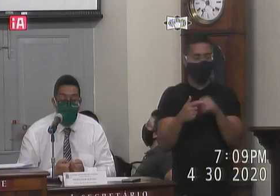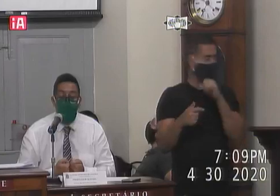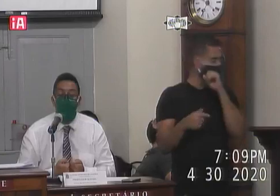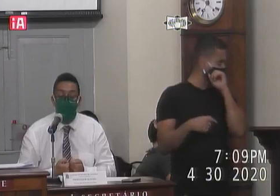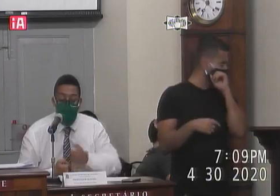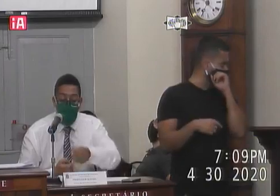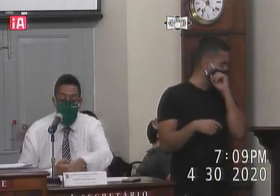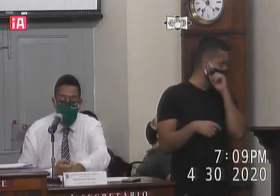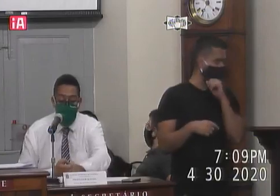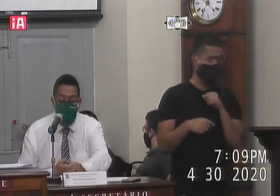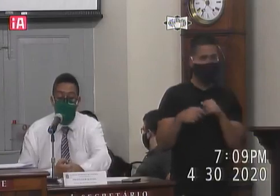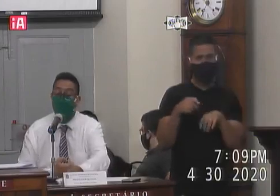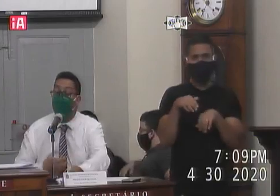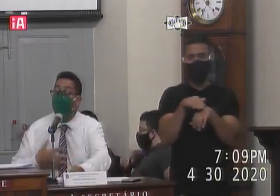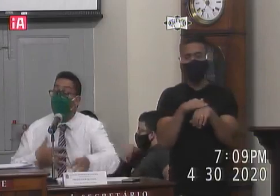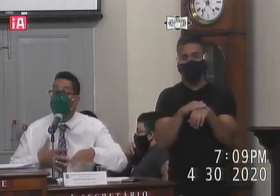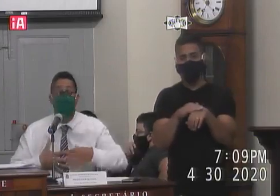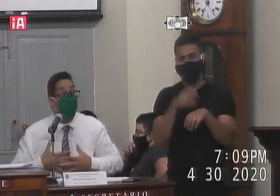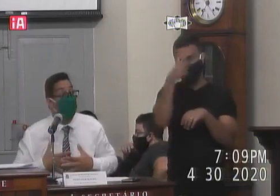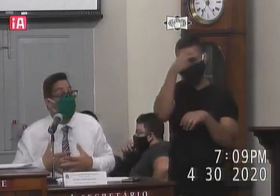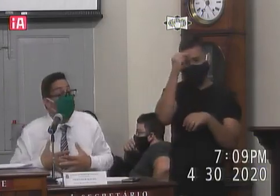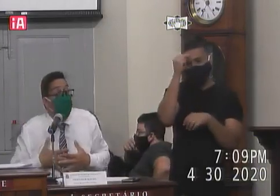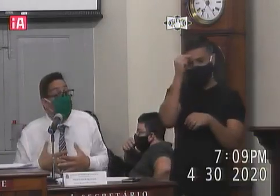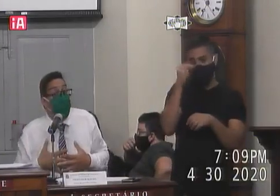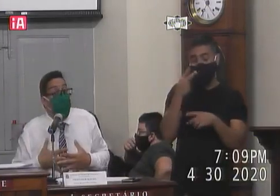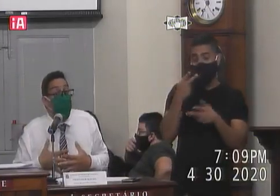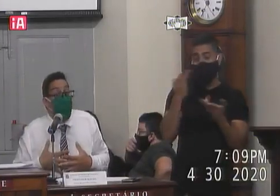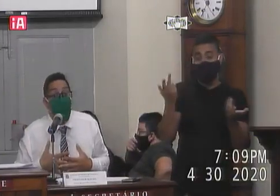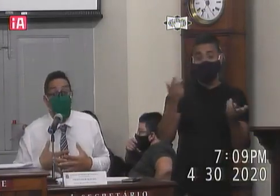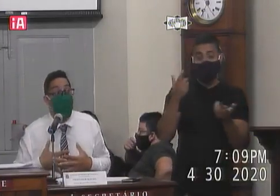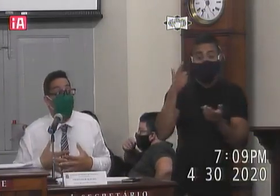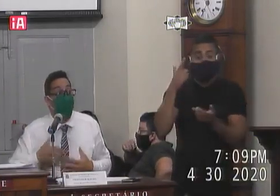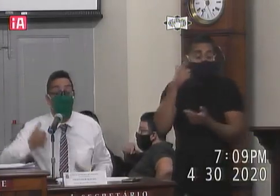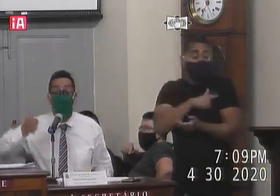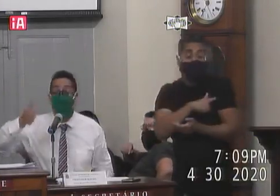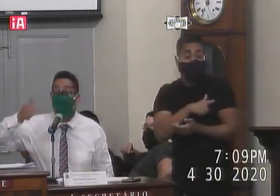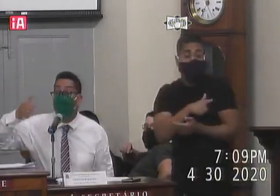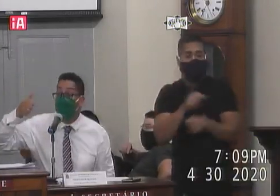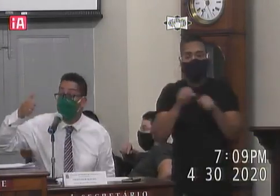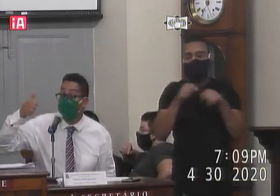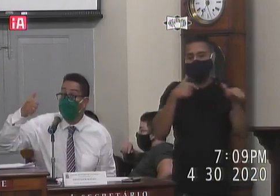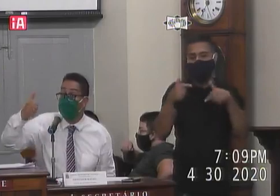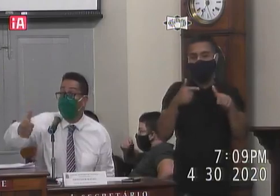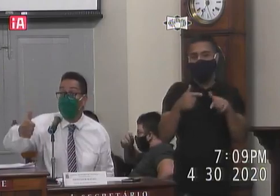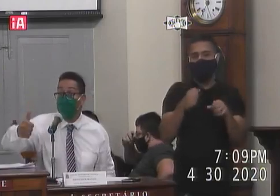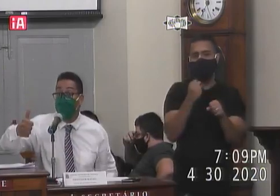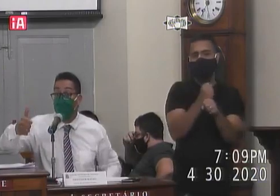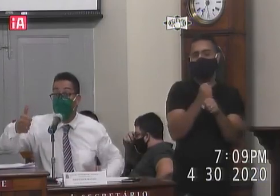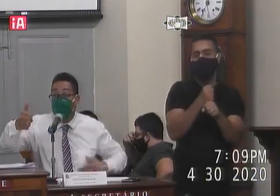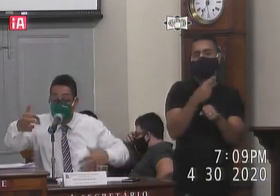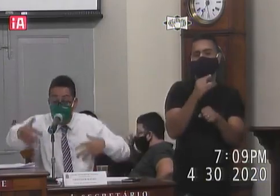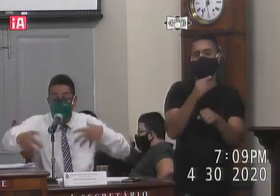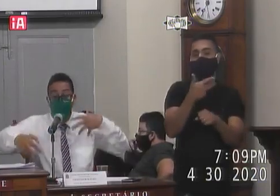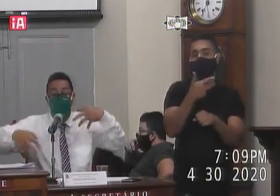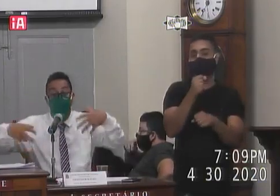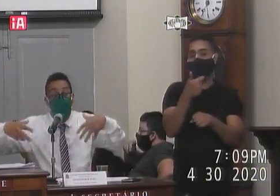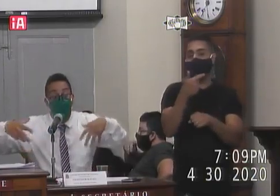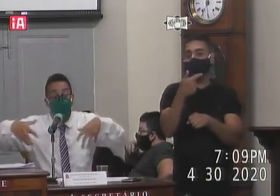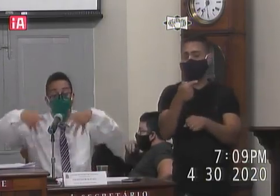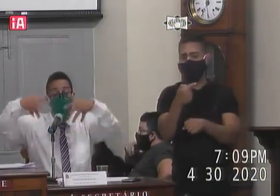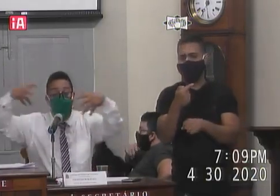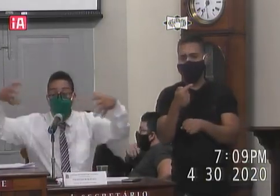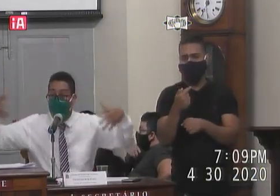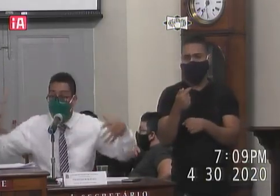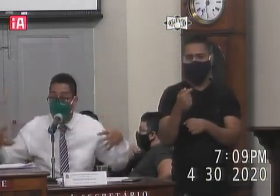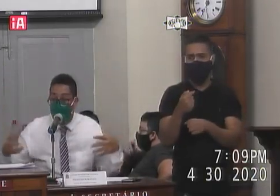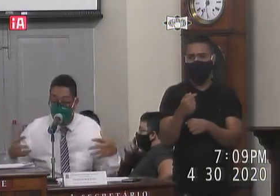com o prefeito, eu vi um olhar de uma pessoa que falou: Rafael, eu não consegui governar. Em 2017, eu estava vendo